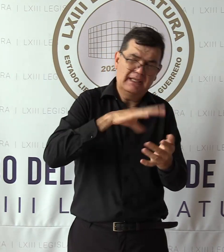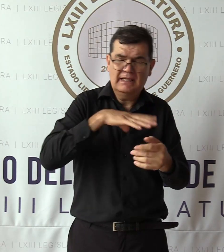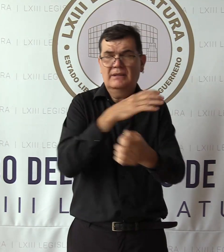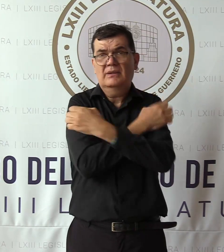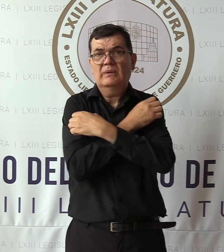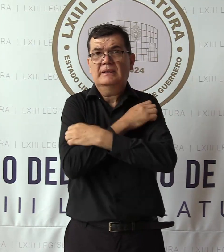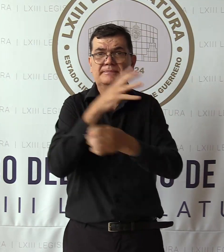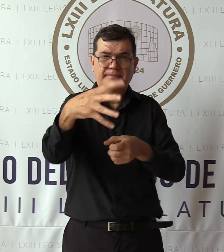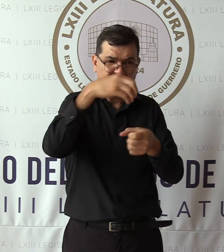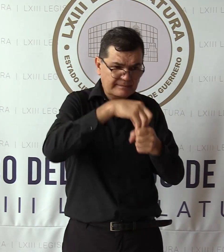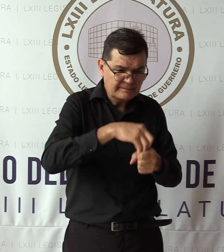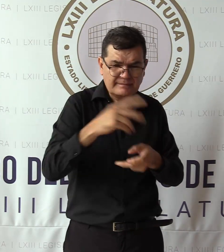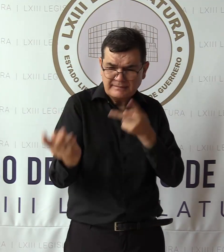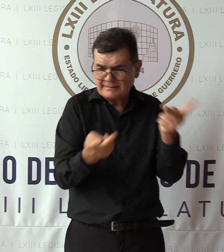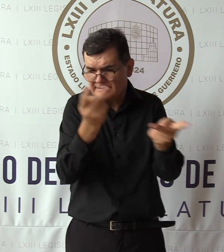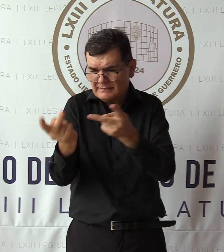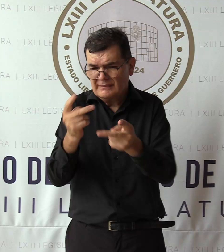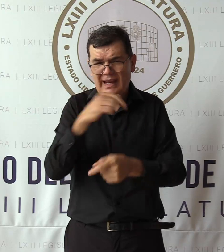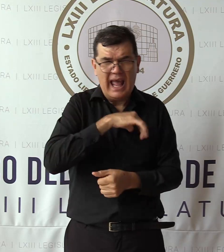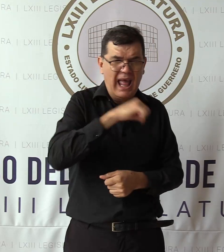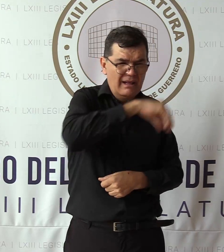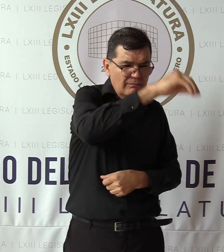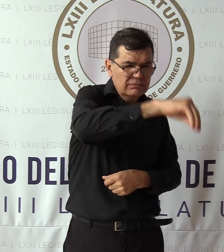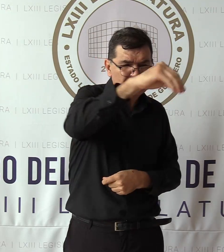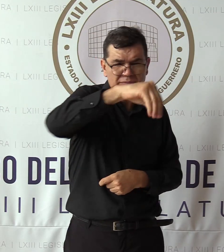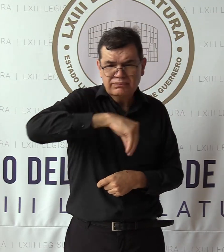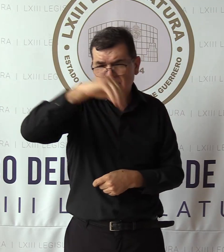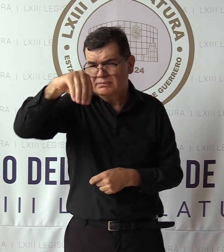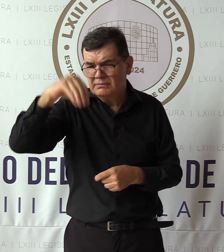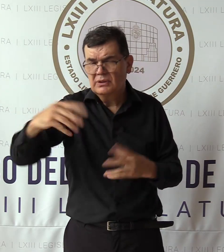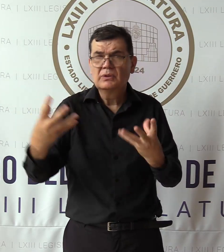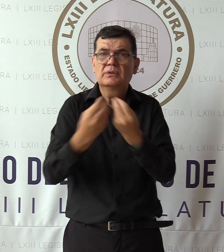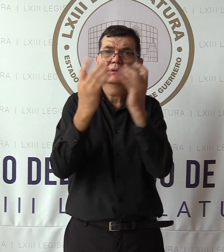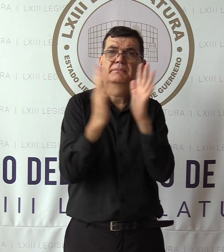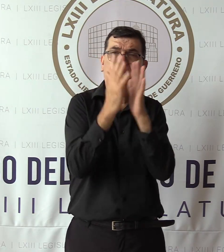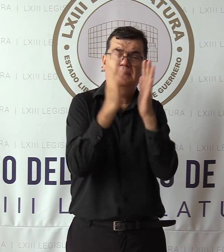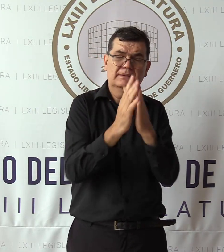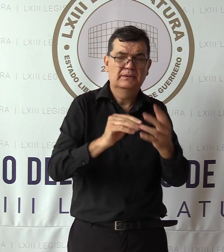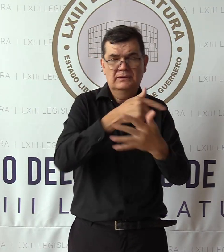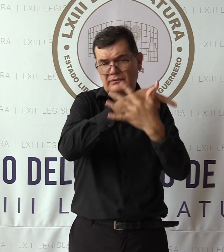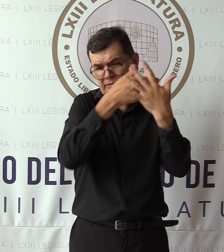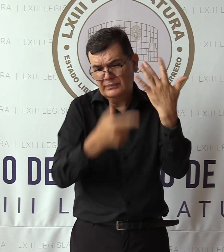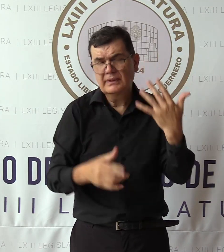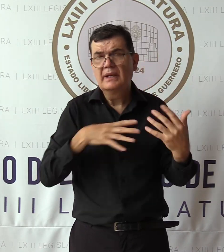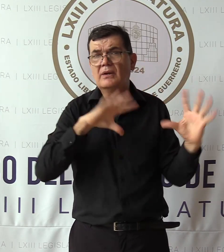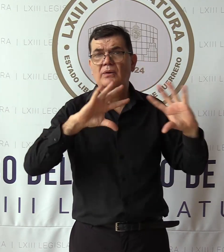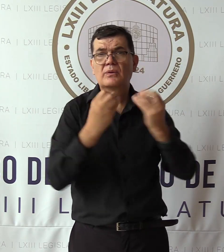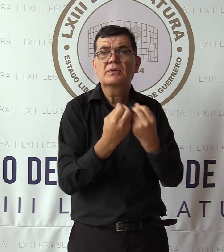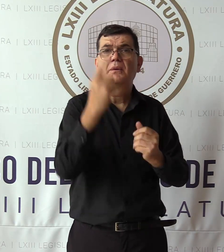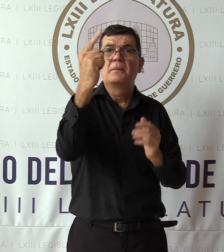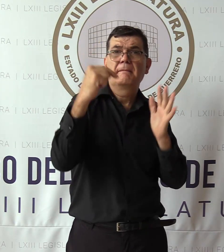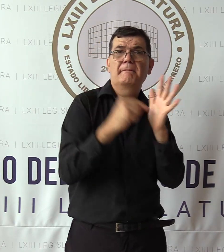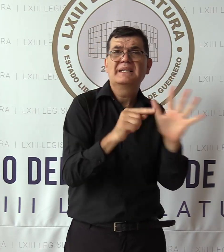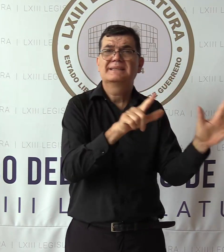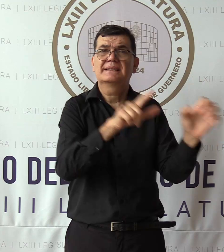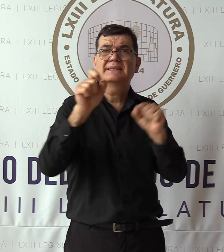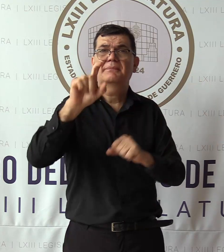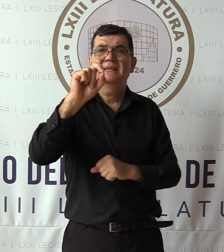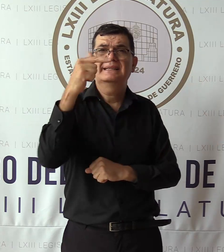inclusiva en cada una de las modalidades de participación. En total se consultaron 1,727 personas, de